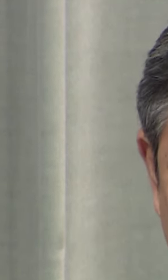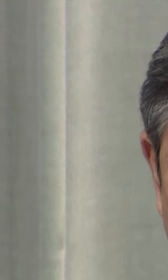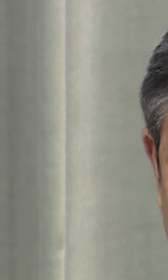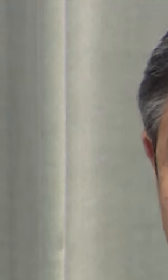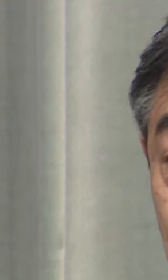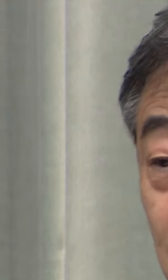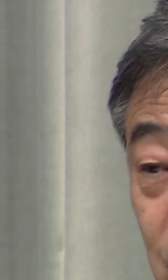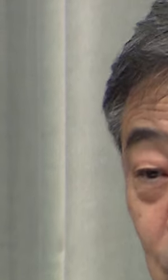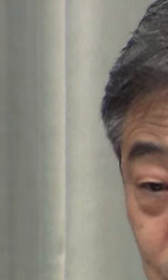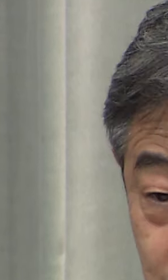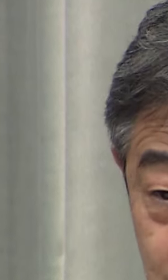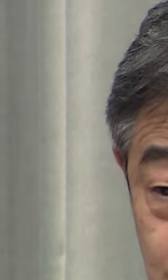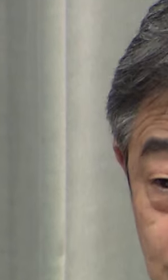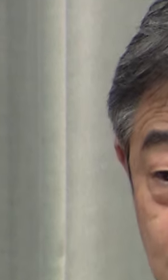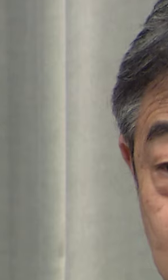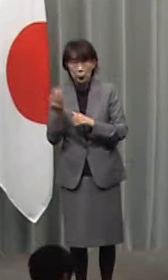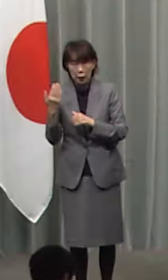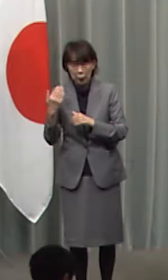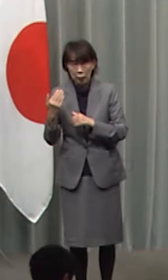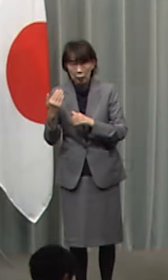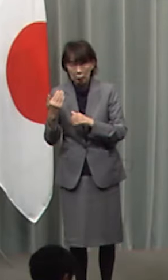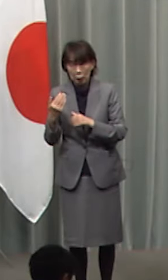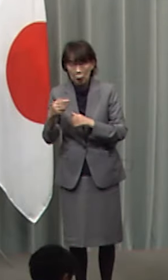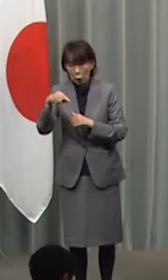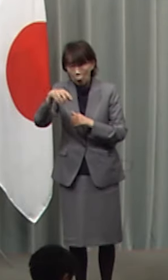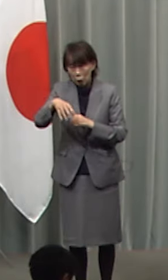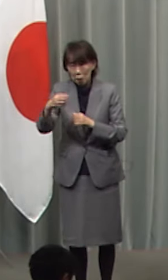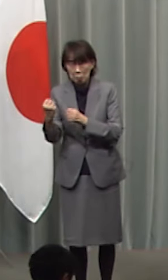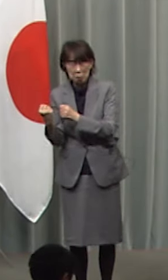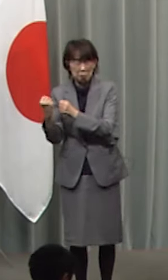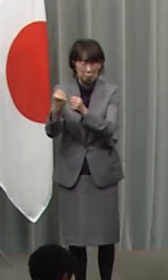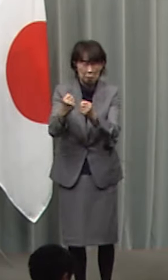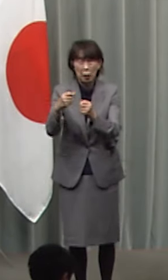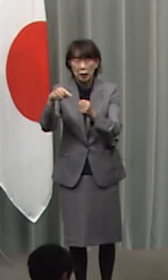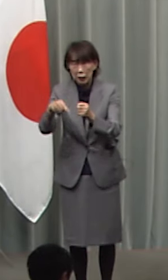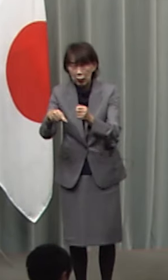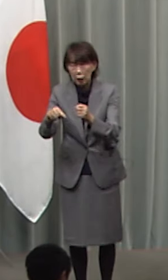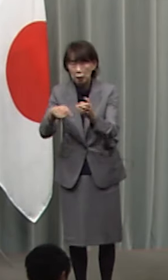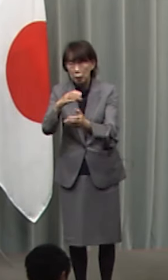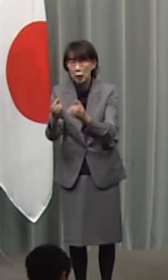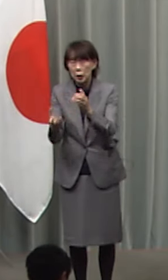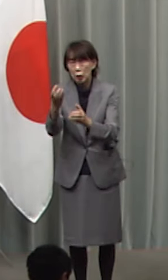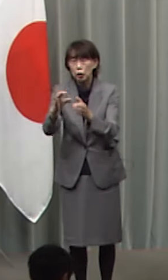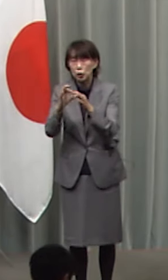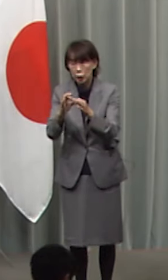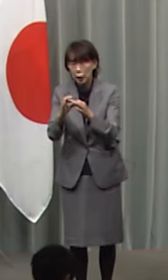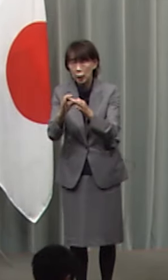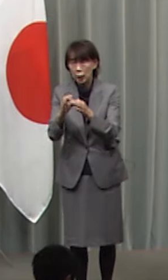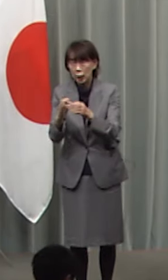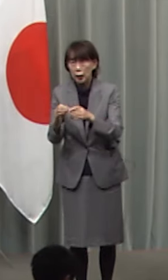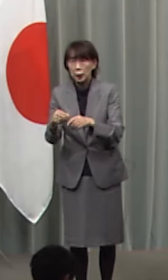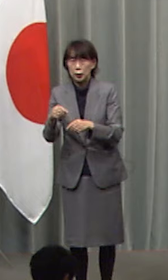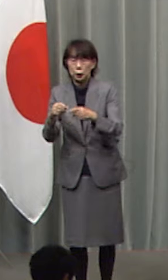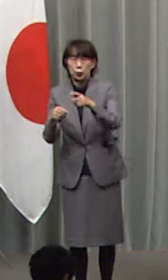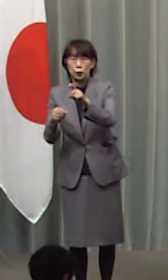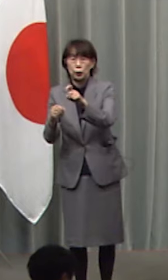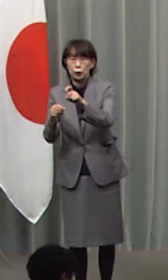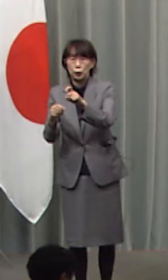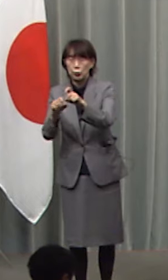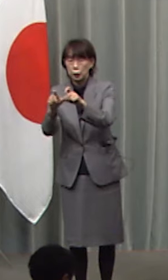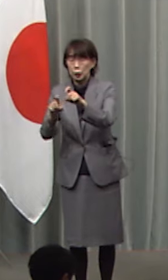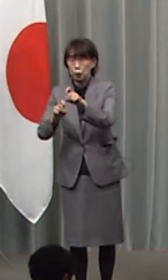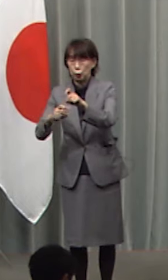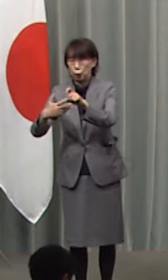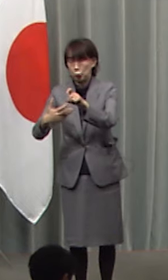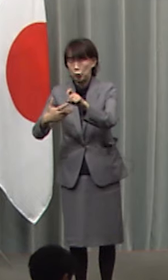をすものと承知いたしておりますその上で青木官房副長官は選挙期間中の暴力行為に屈する